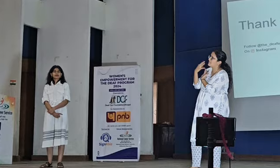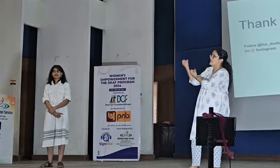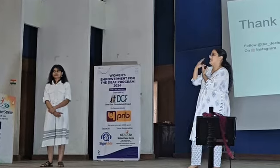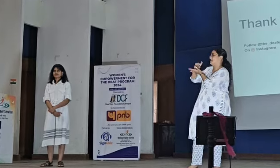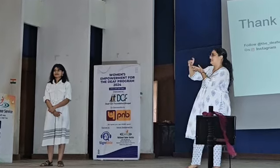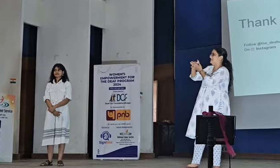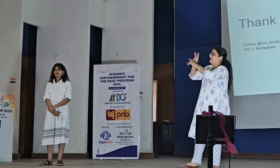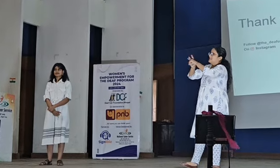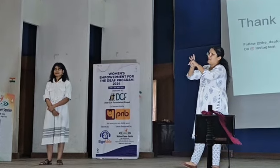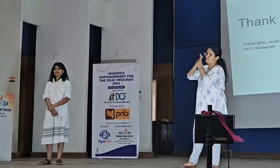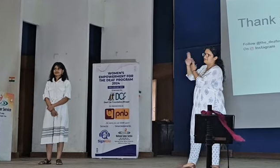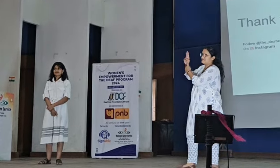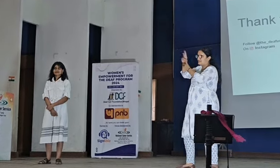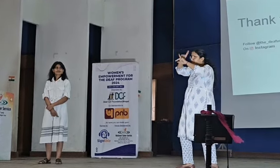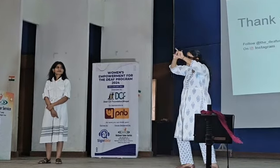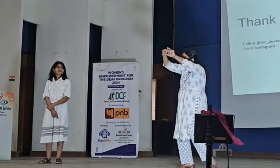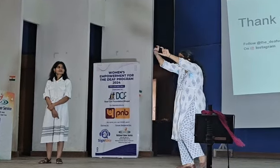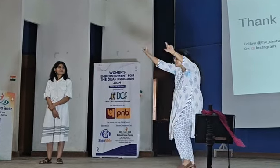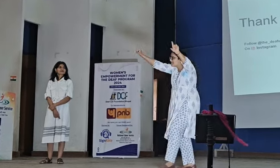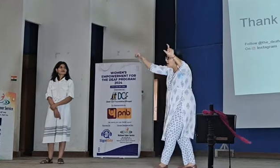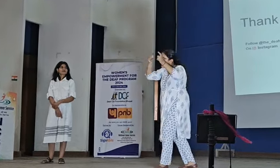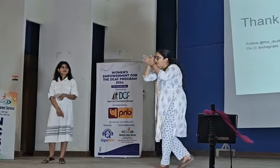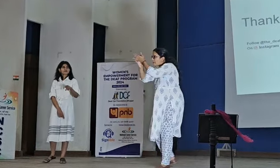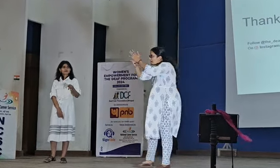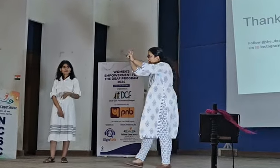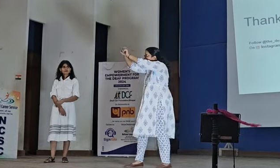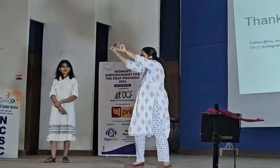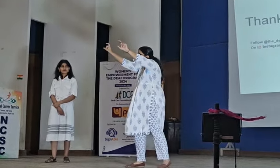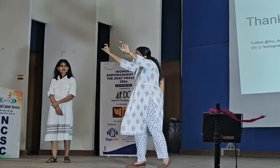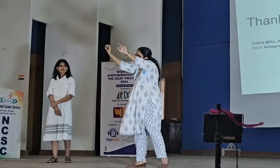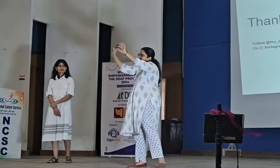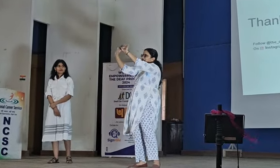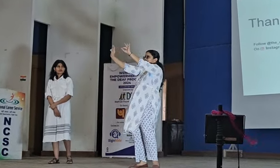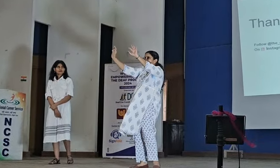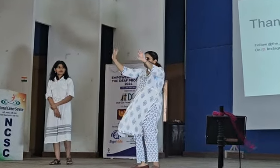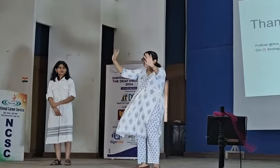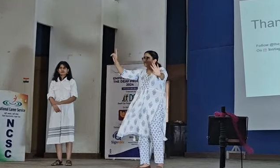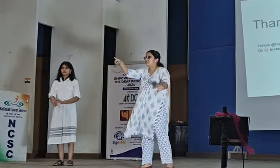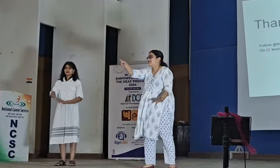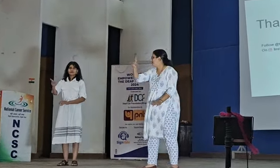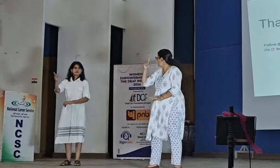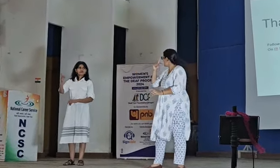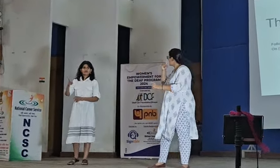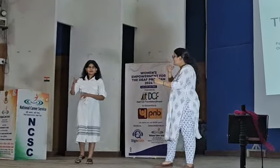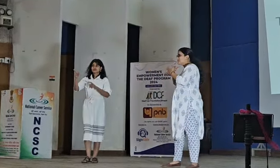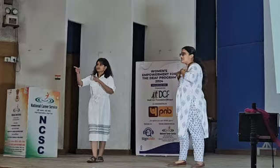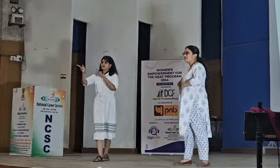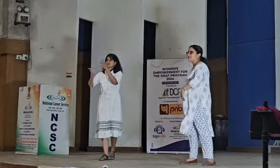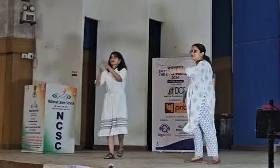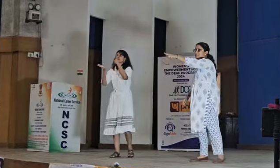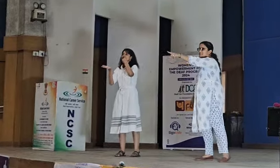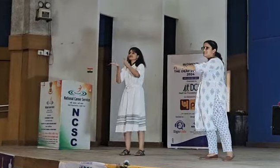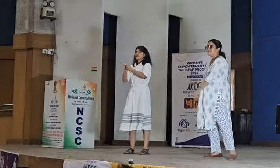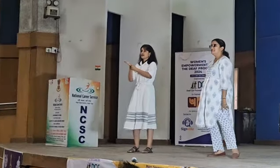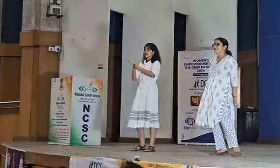और लोगों को अवेयर करें इस चीज से, और लोगों तक और ज्यादा से ज्यादा जानकारी पहुंचा